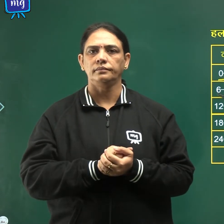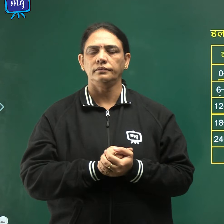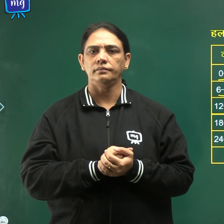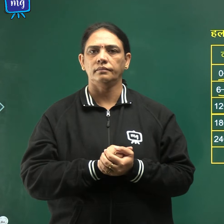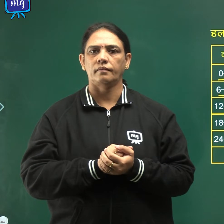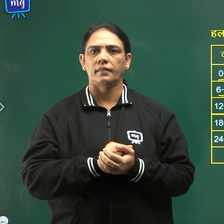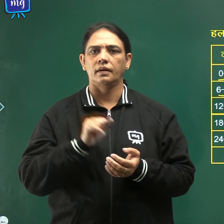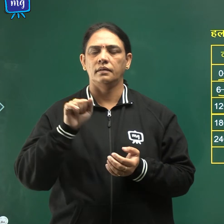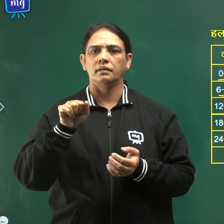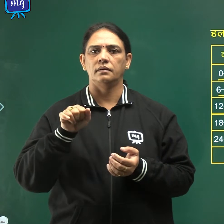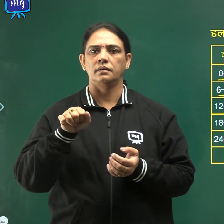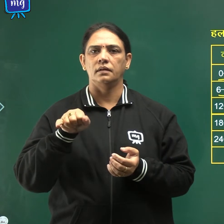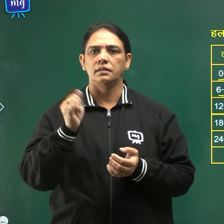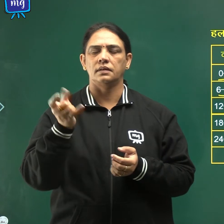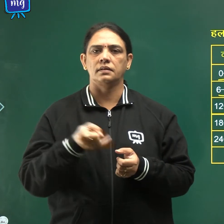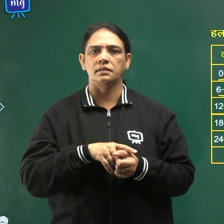6 से 12 वर्ग का